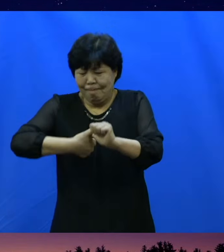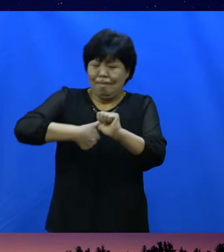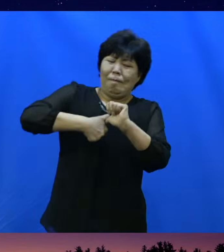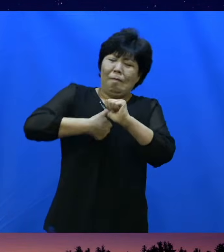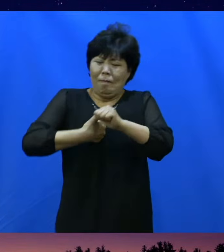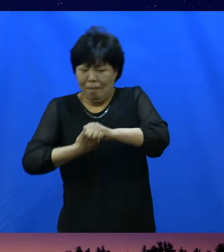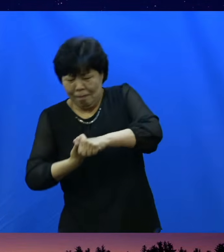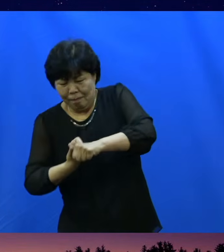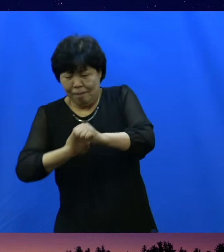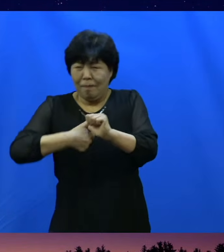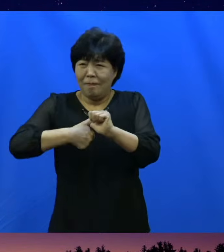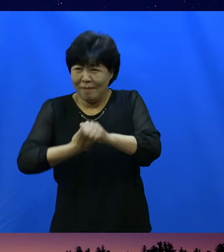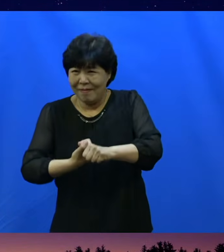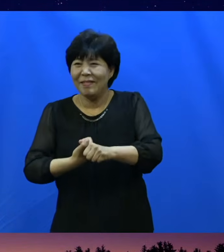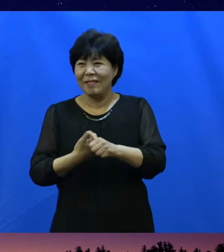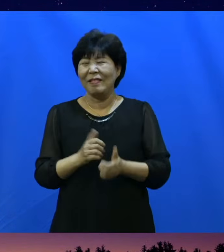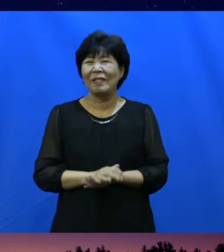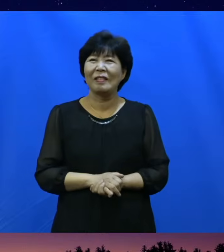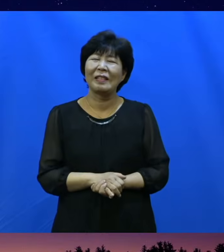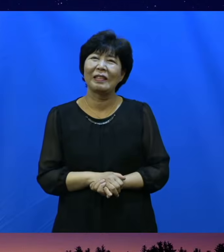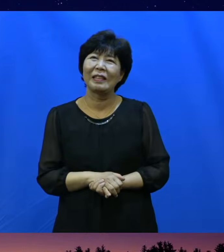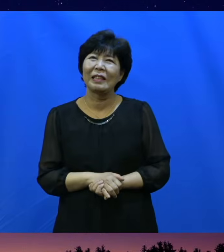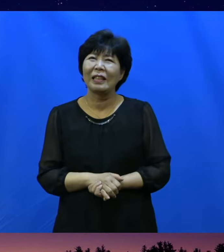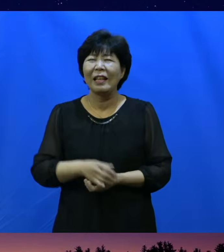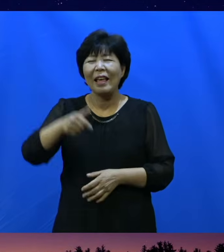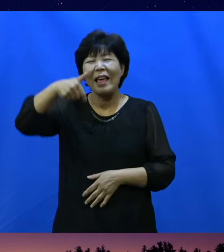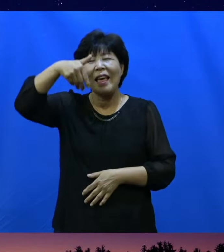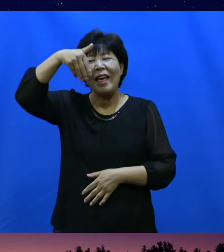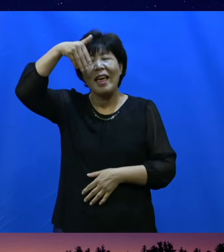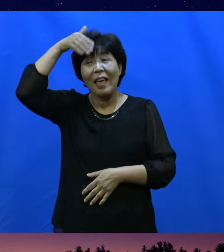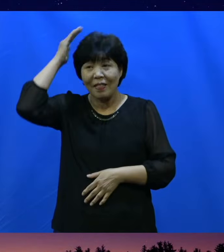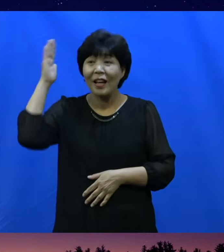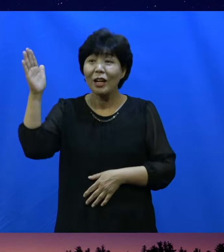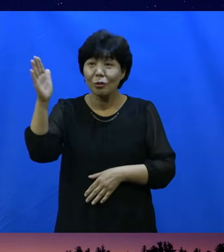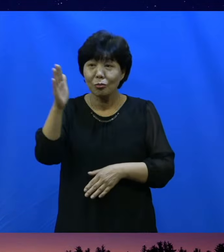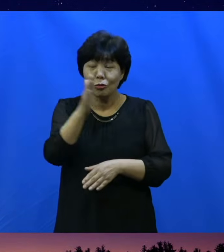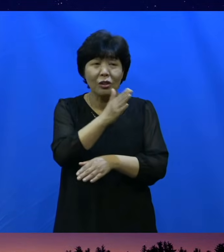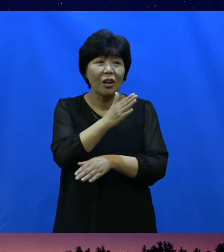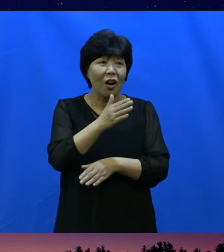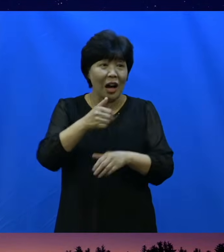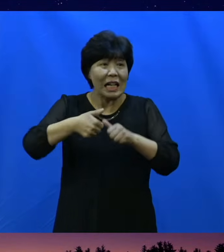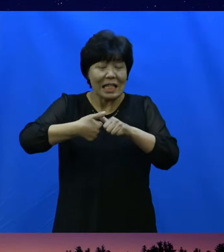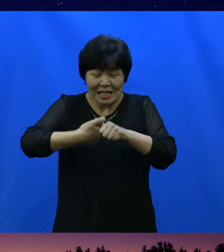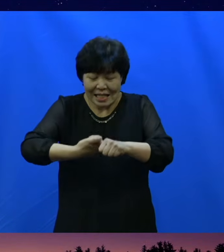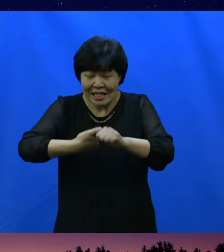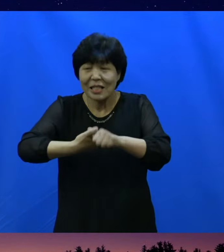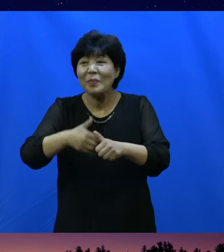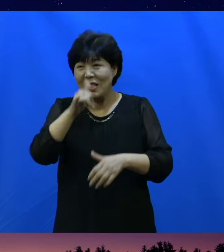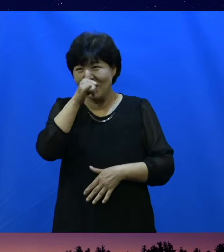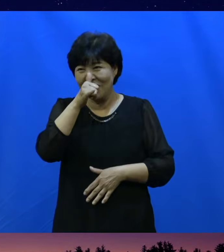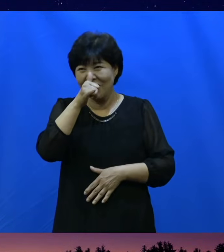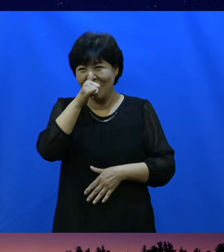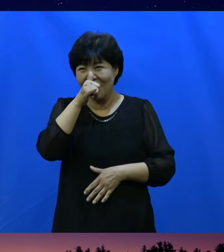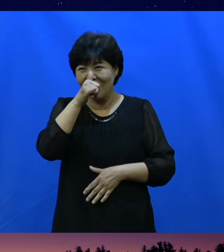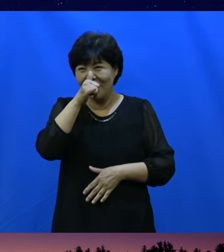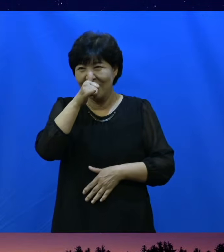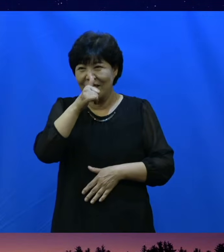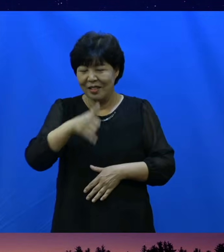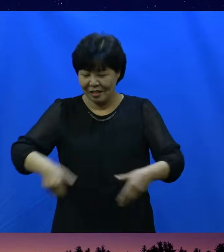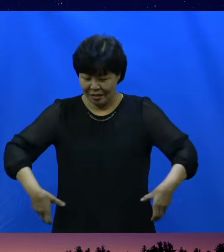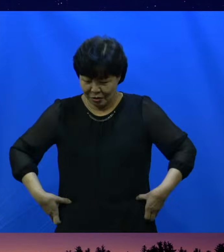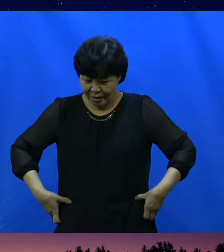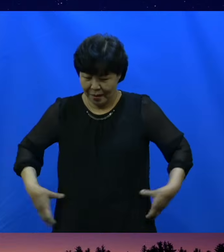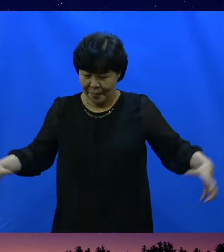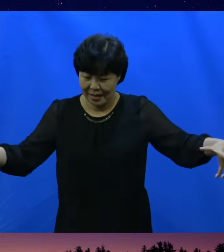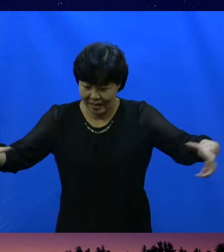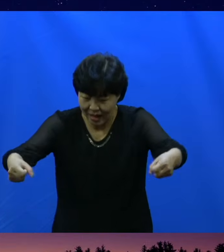다르지만 고대의 사회에서도 이 씨름을 얘기할 때는, 그죠? 이 피부와 피부를 맞닿으면서